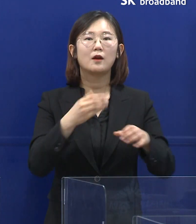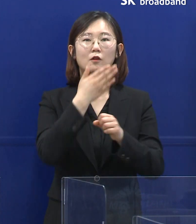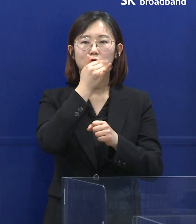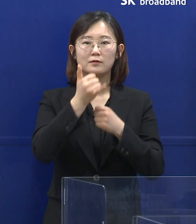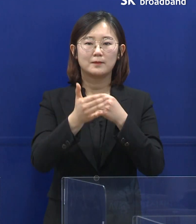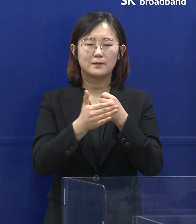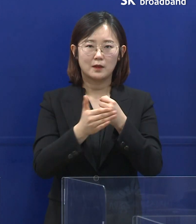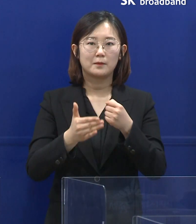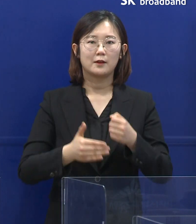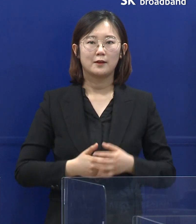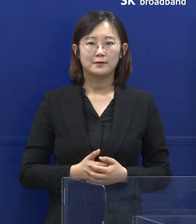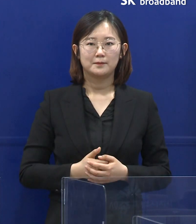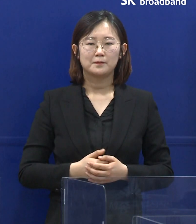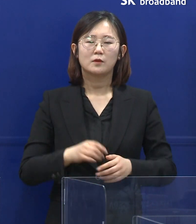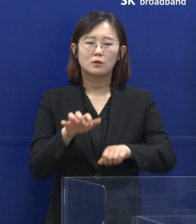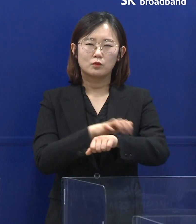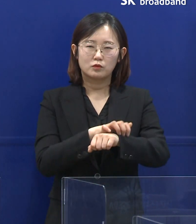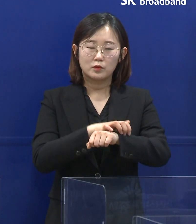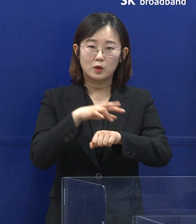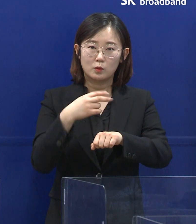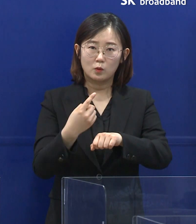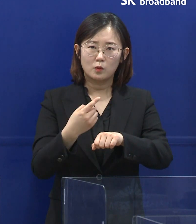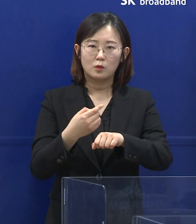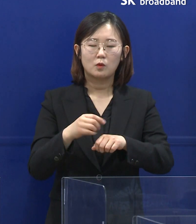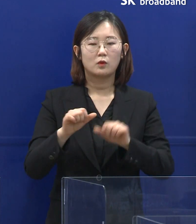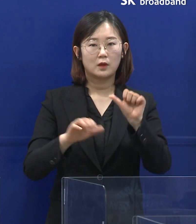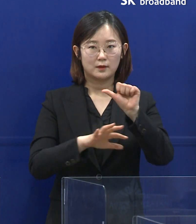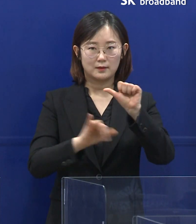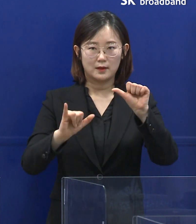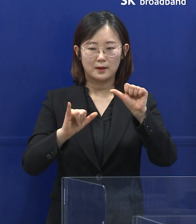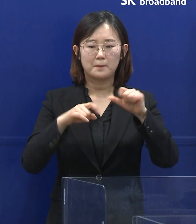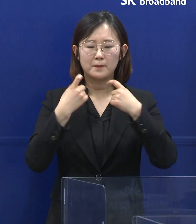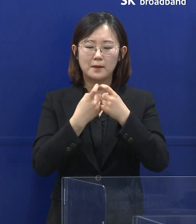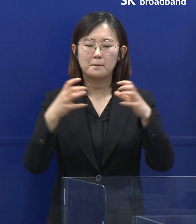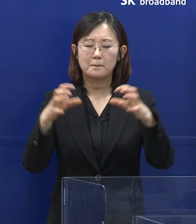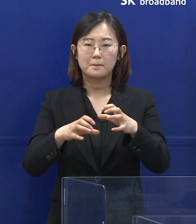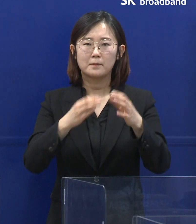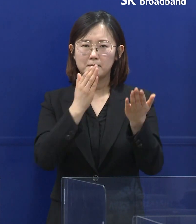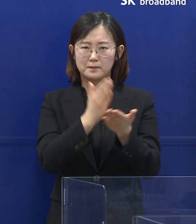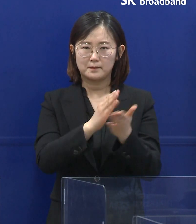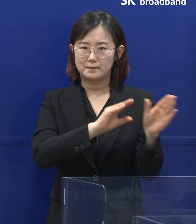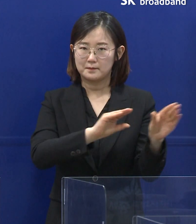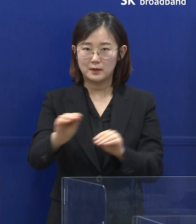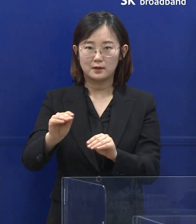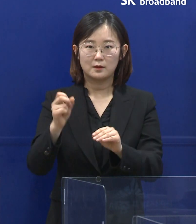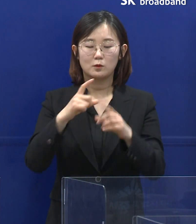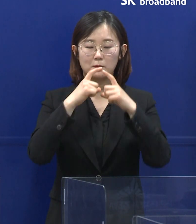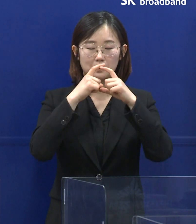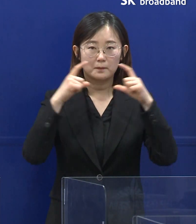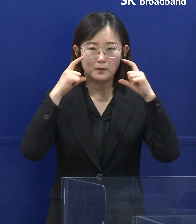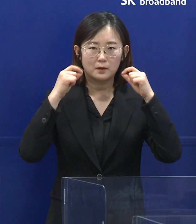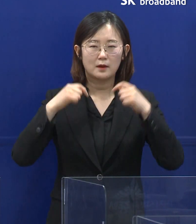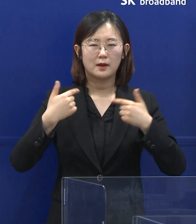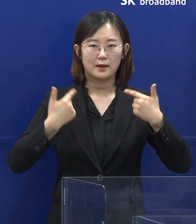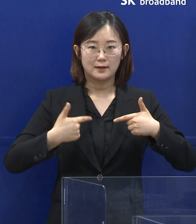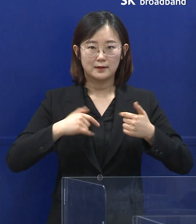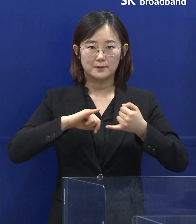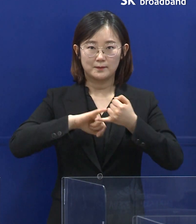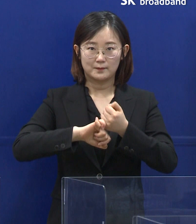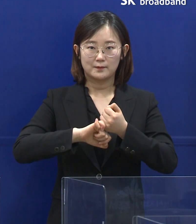상황입니다 불편하시더라도 5인 이상 못 사적 모인 금지 마스크 착용 생활화 라